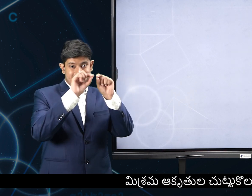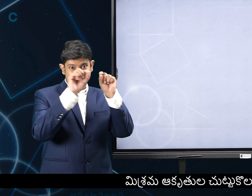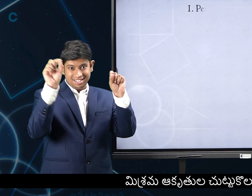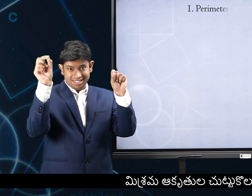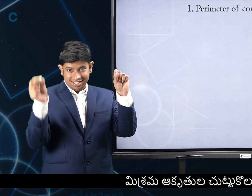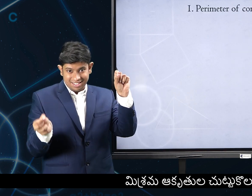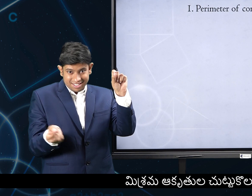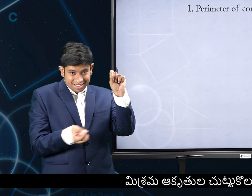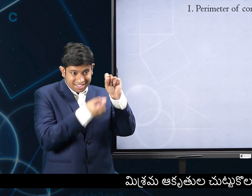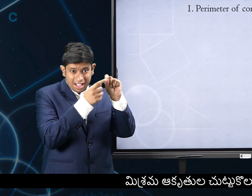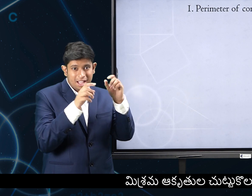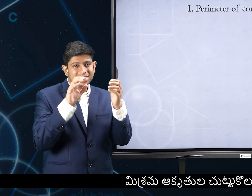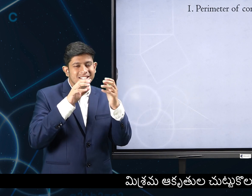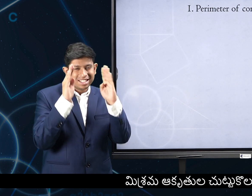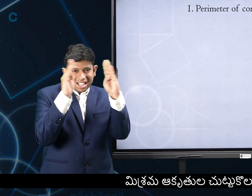మిశ్రమ ఆకృతుల చుట్టుకొలత.